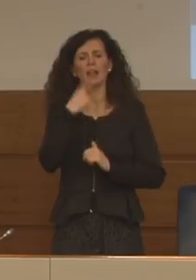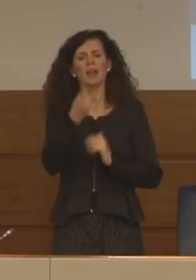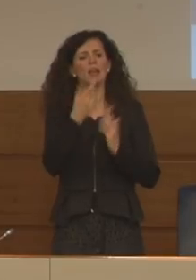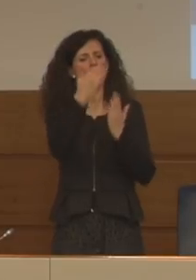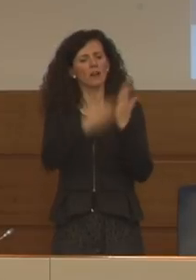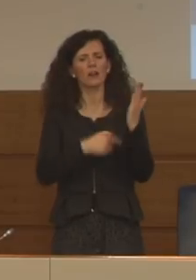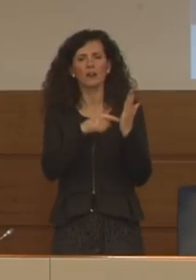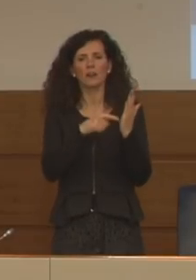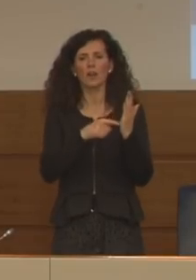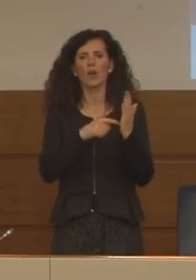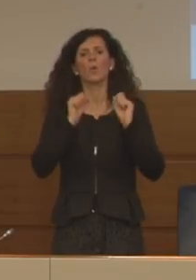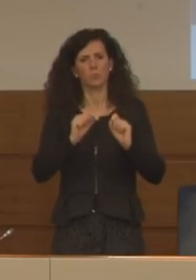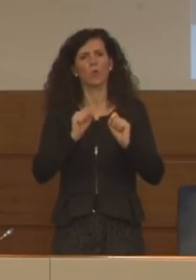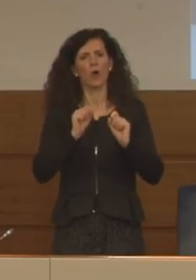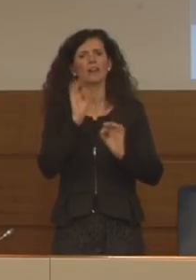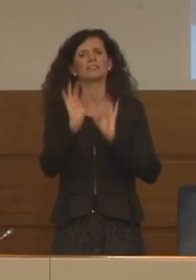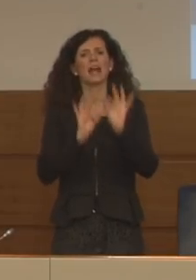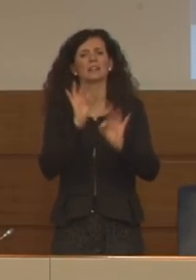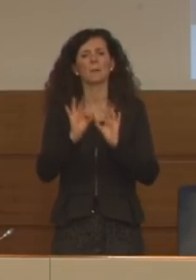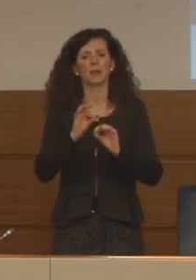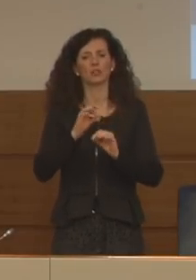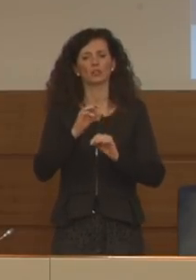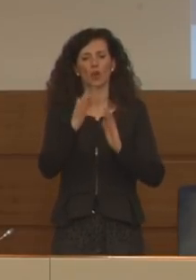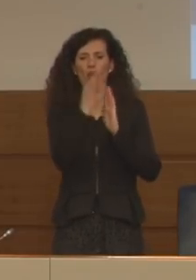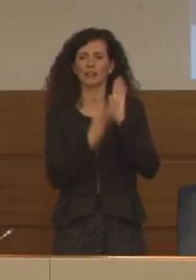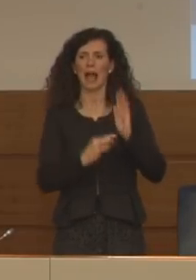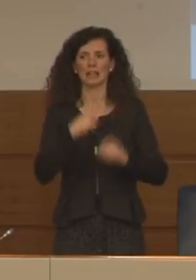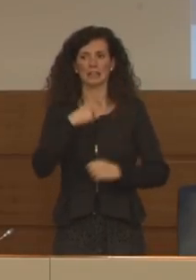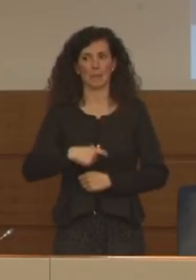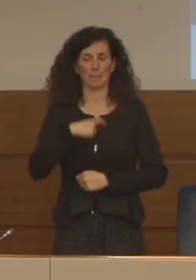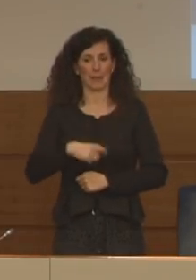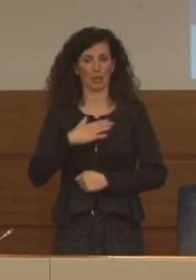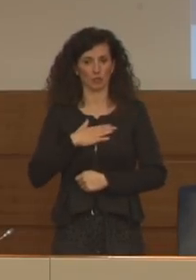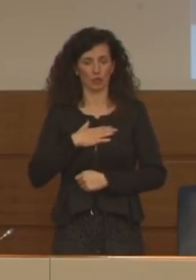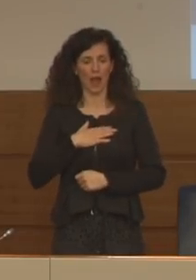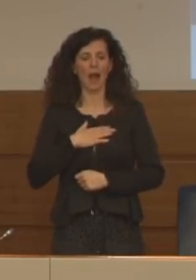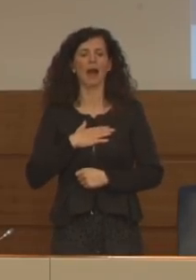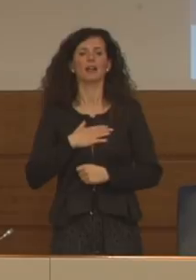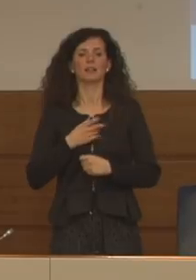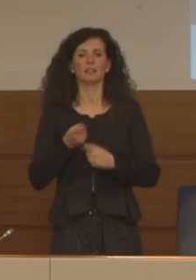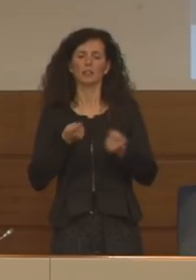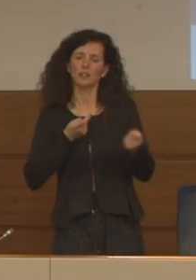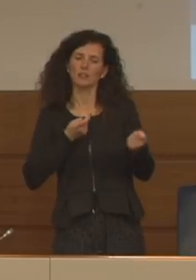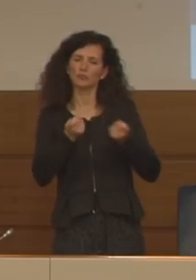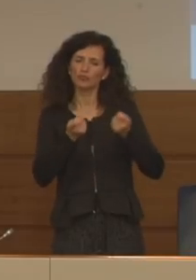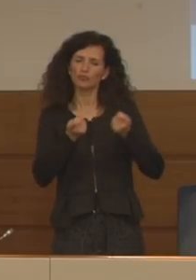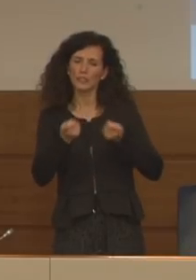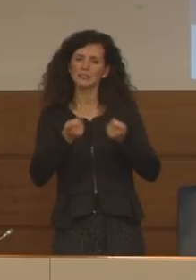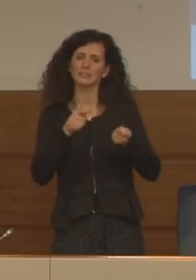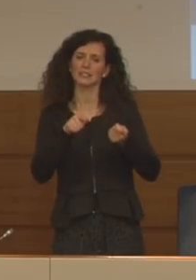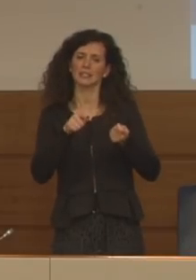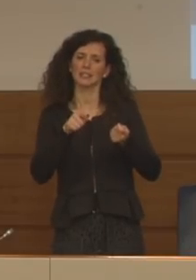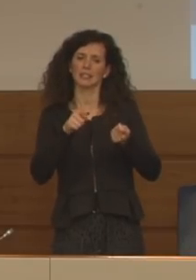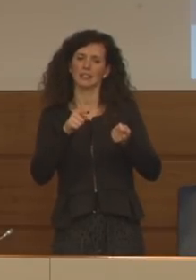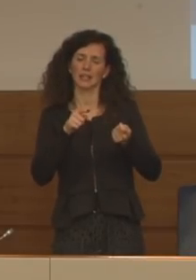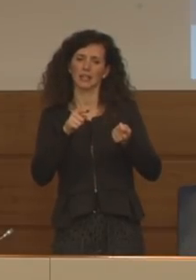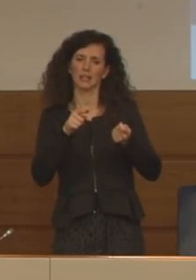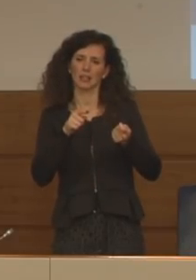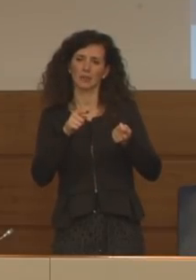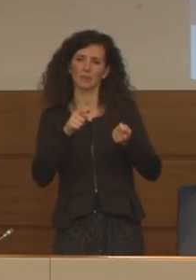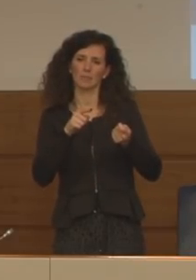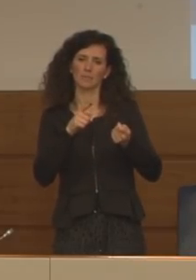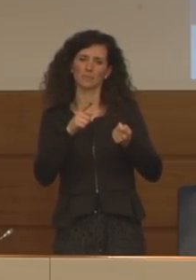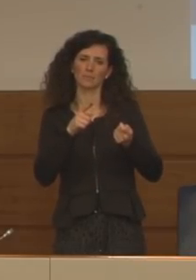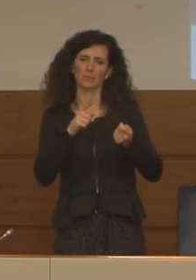anche personali per gestire la il contrasto alla diffusione